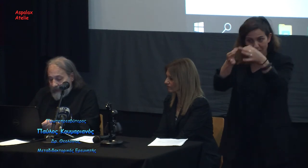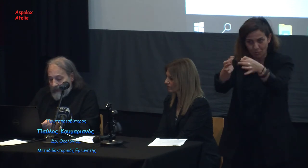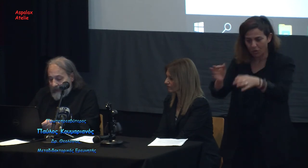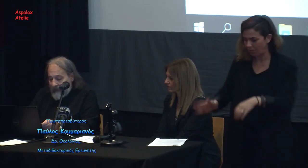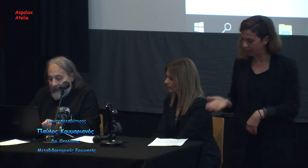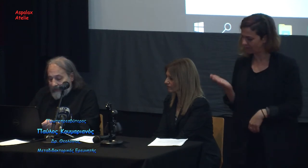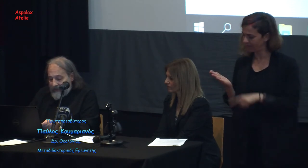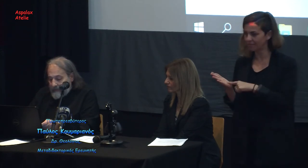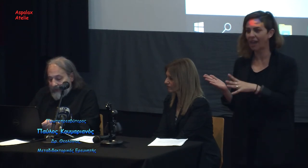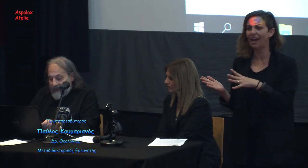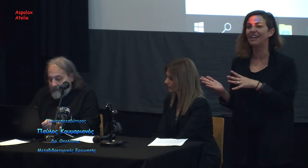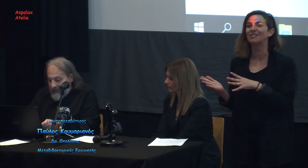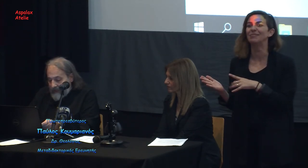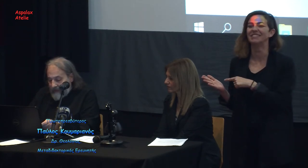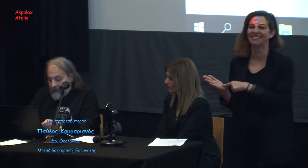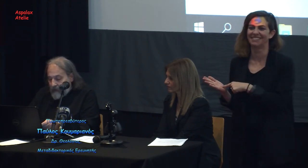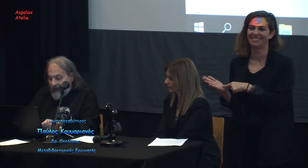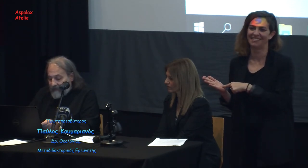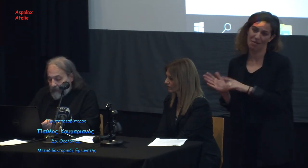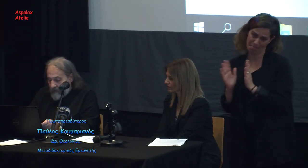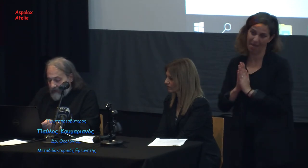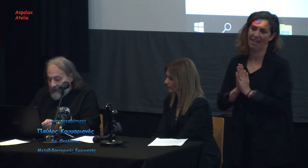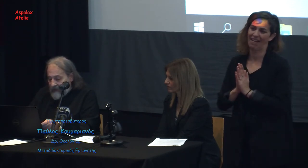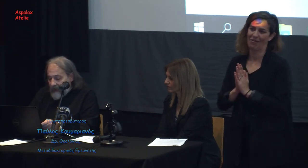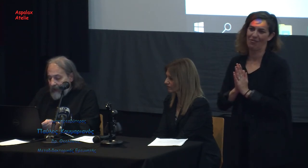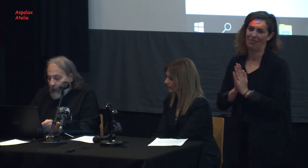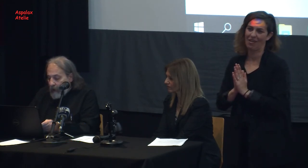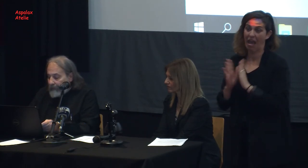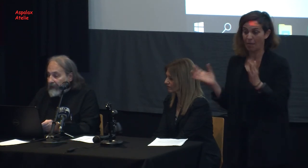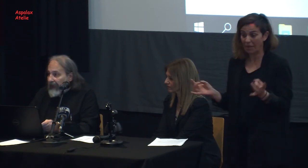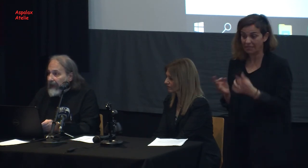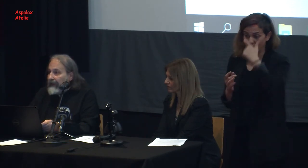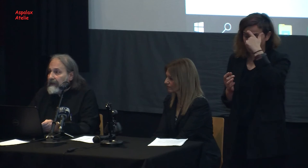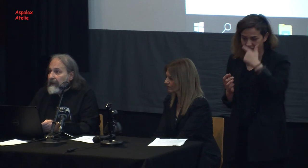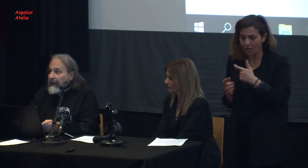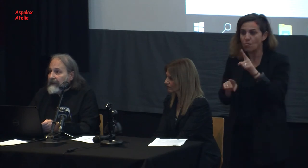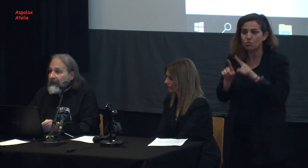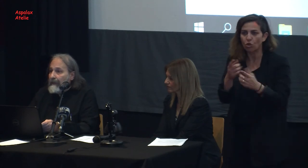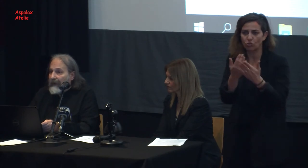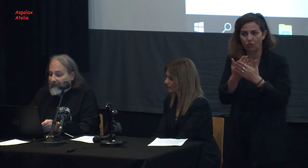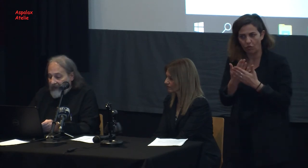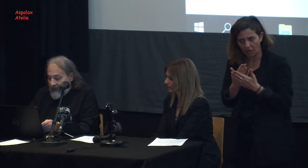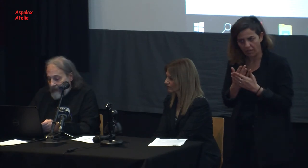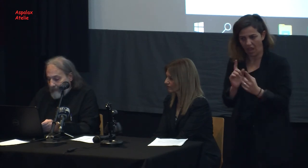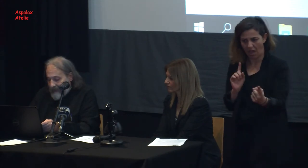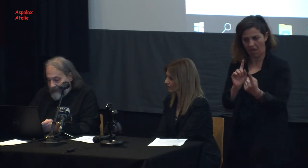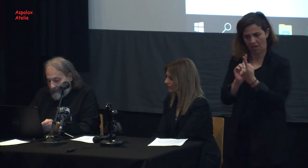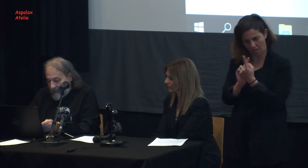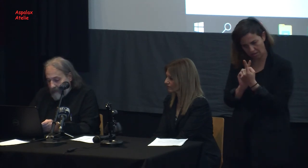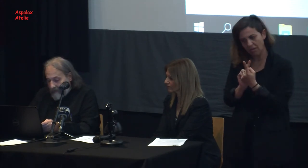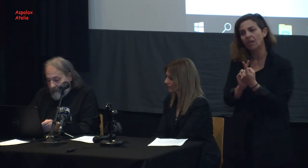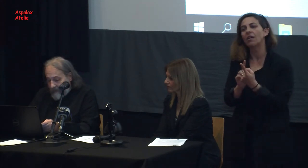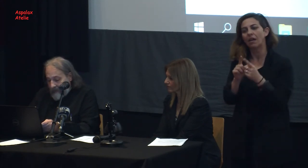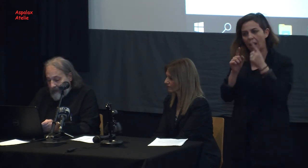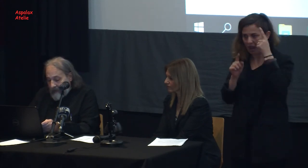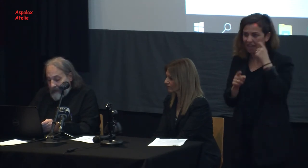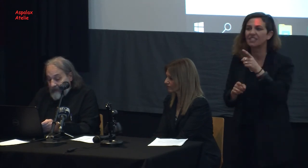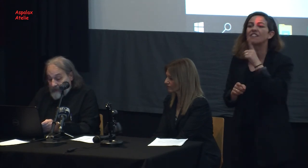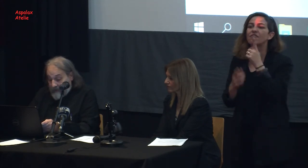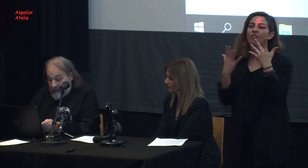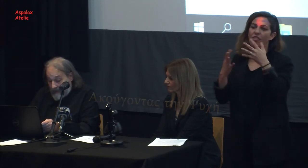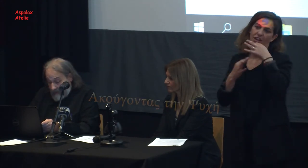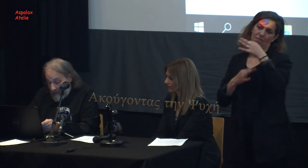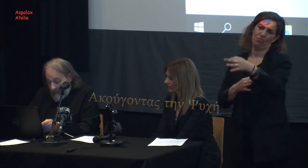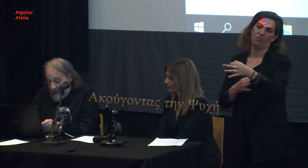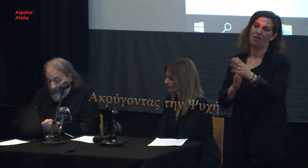σας και να τις υπενθυμίζετε στον εαυτό σας όποτε έρχεται σε επαφή μαζί μου.